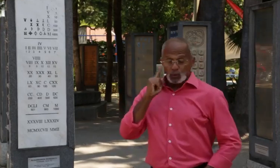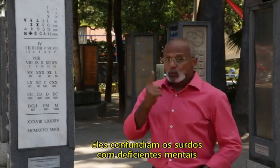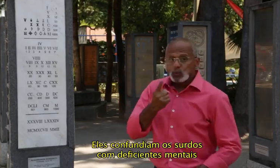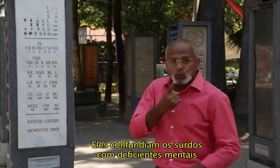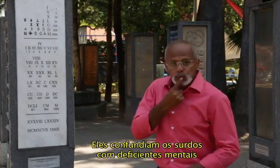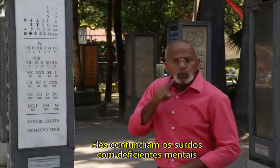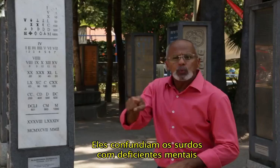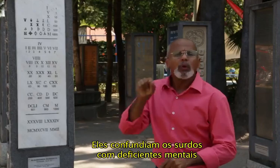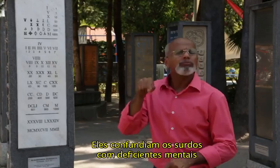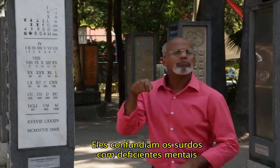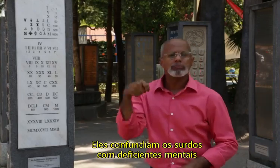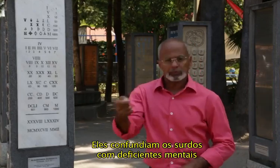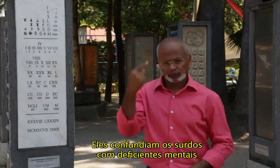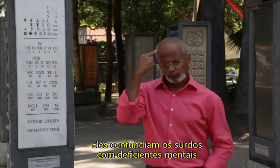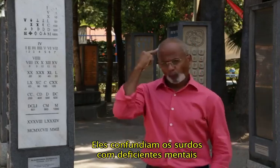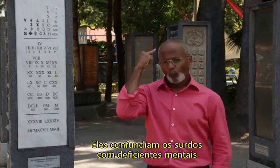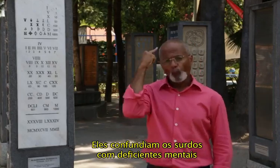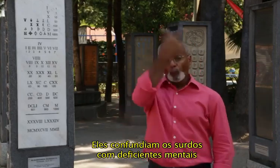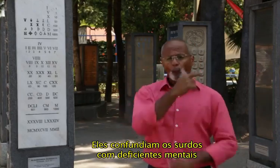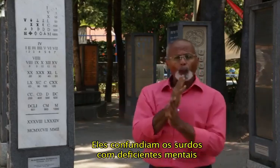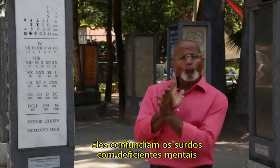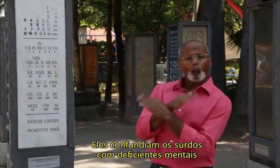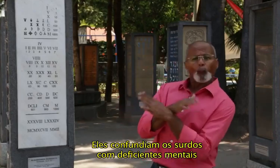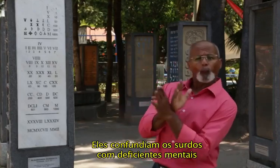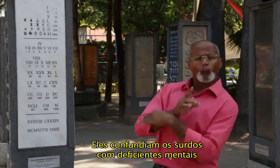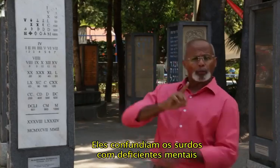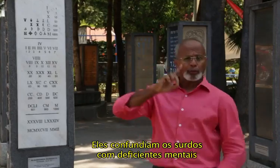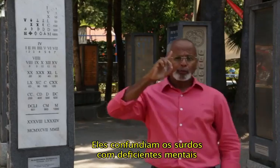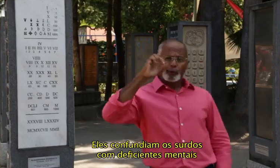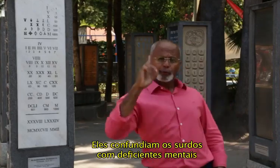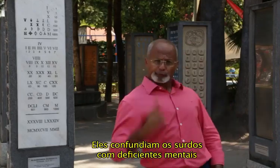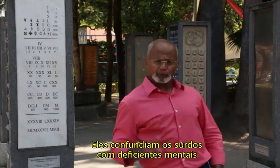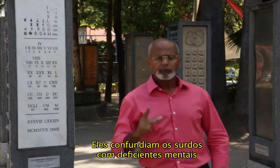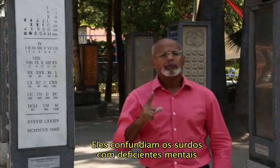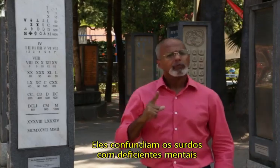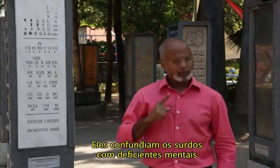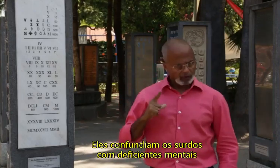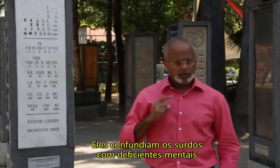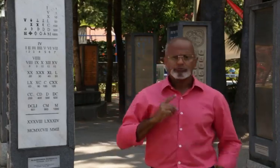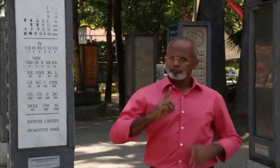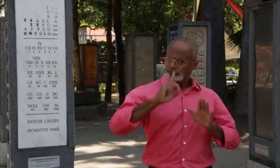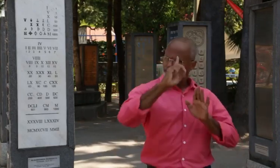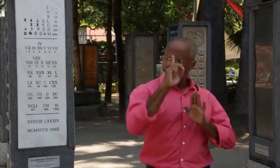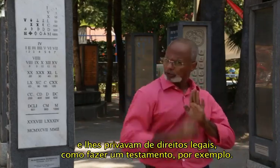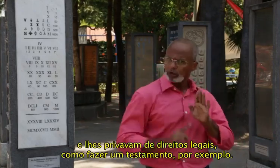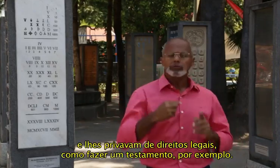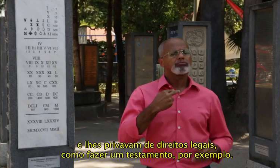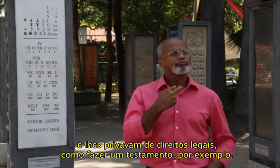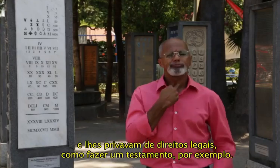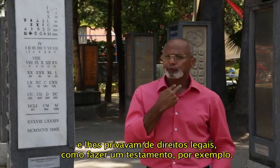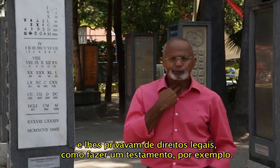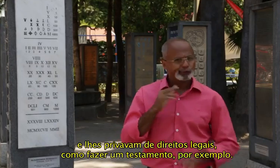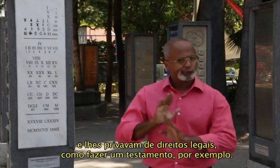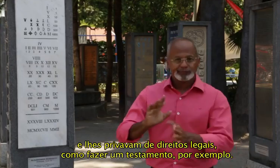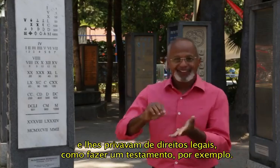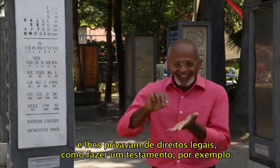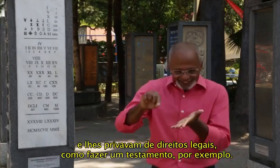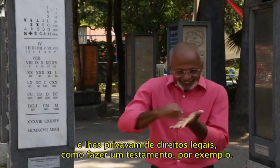Eles confundiam os surdos com deficientes mentais. Eles privavam de direitos